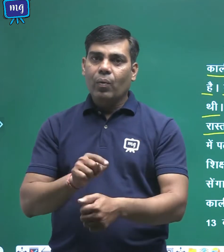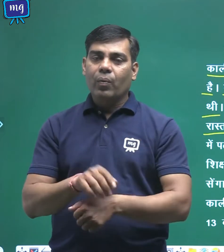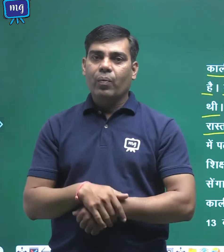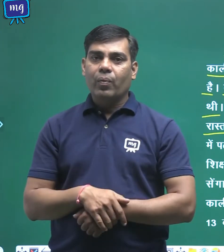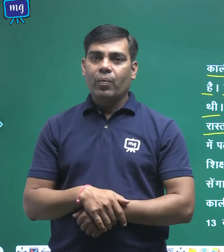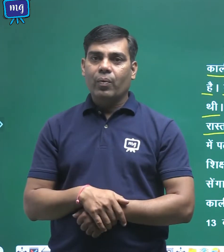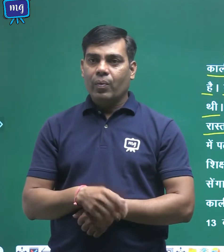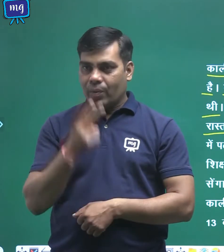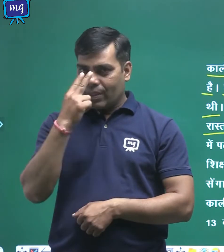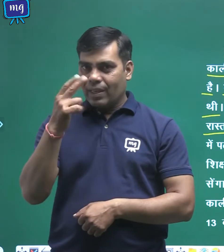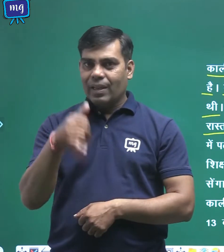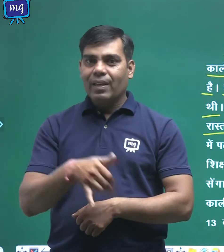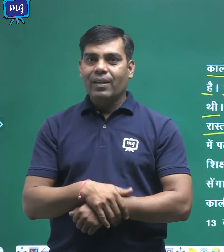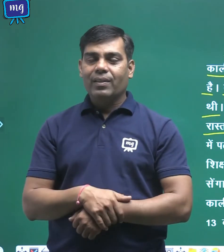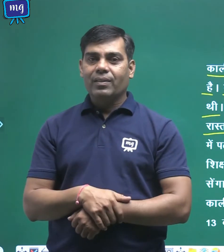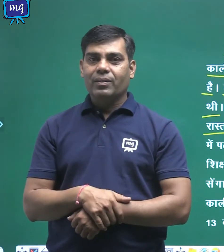देख रहे हैं